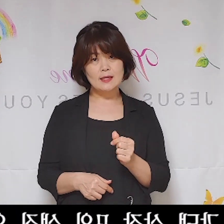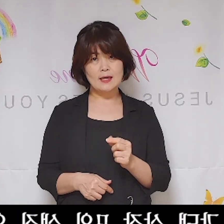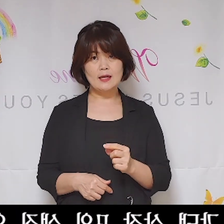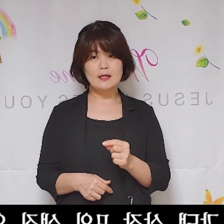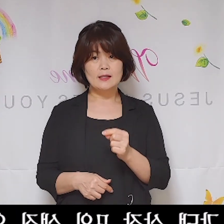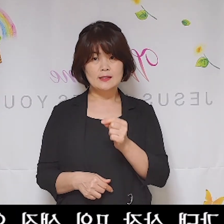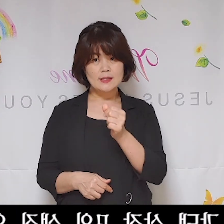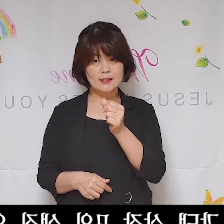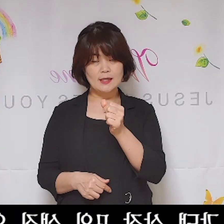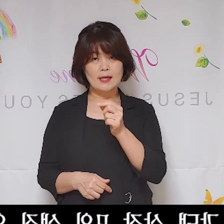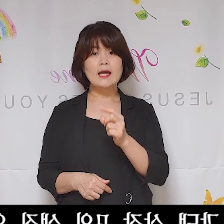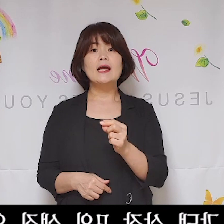작게